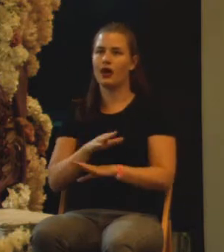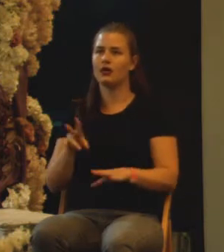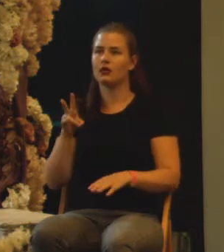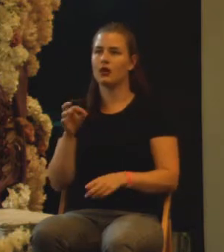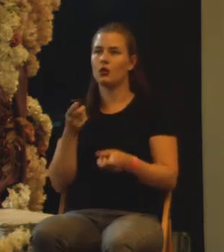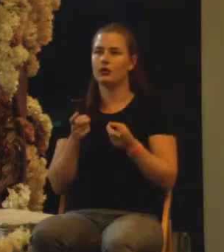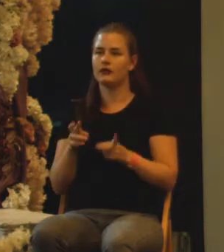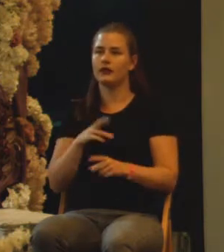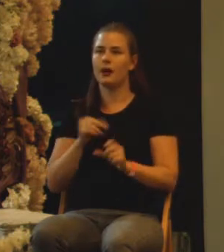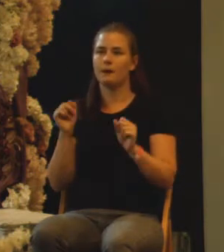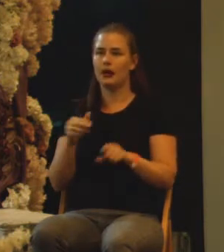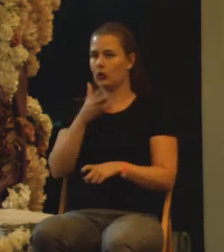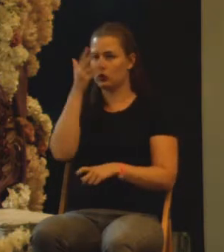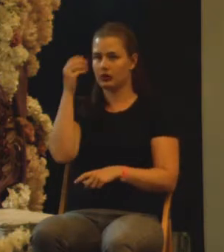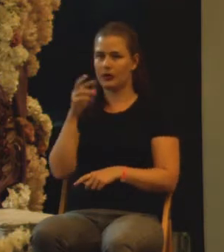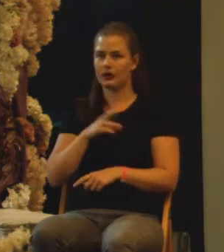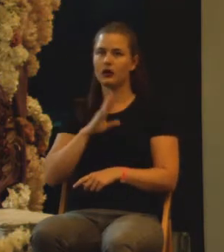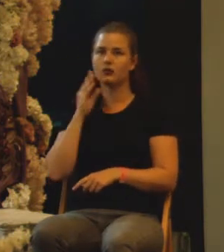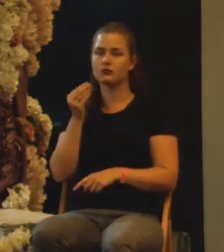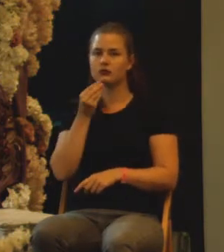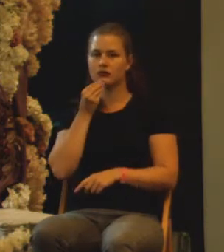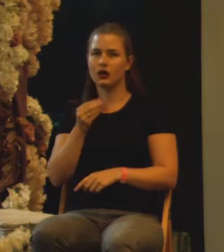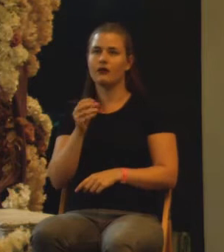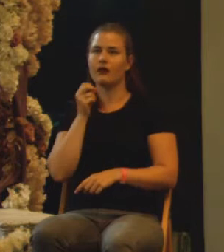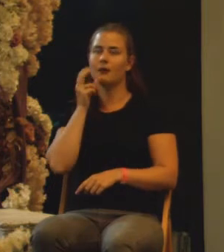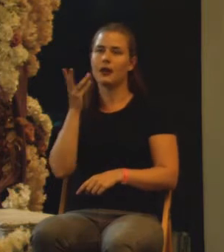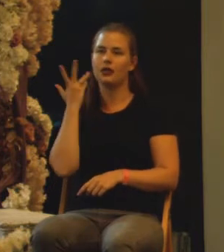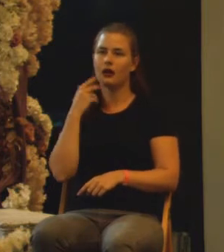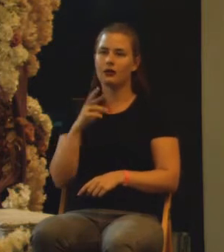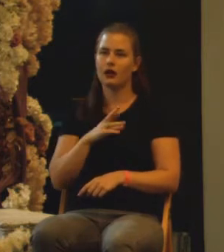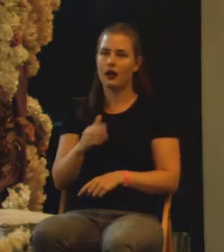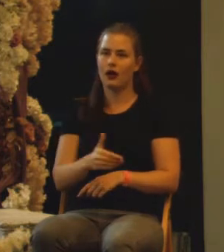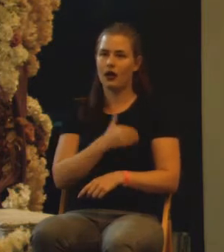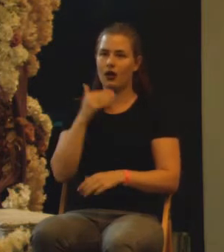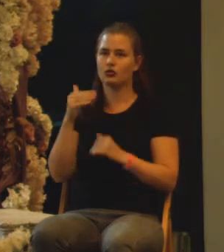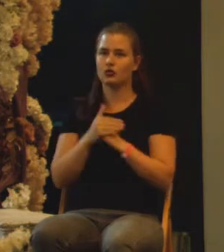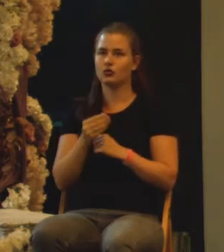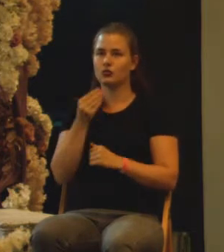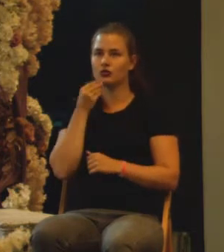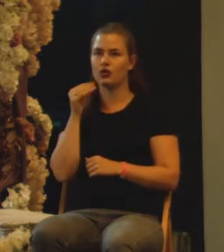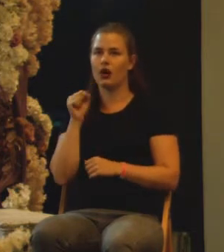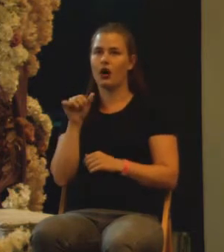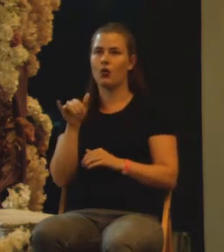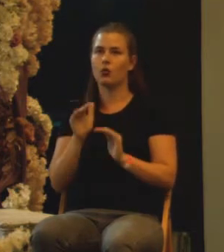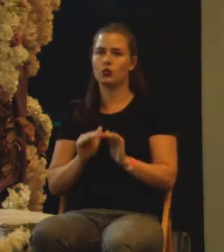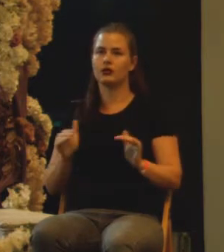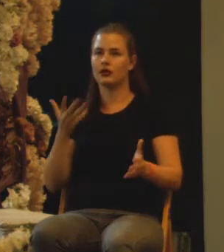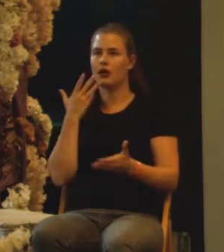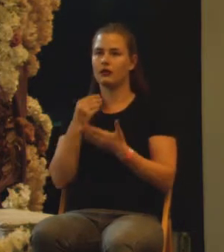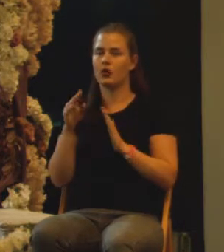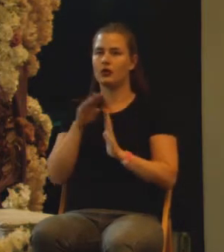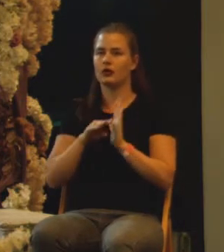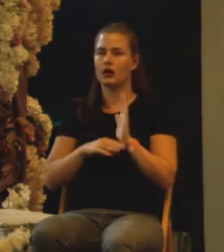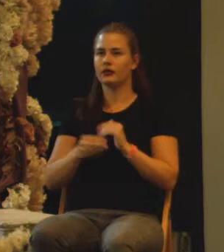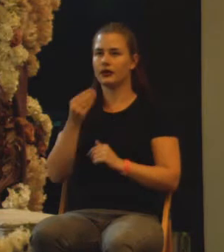я могу подзабыть. То есть я завтракаю в одно время, обедаю, когда я хочу, ужинаю, а у детей как бы свой график, они едят